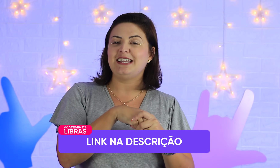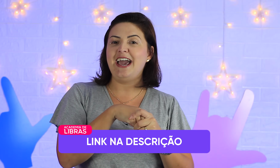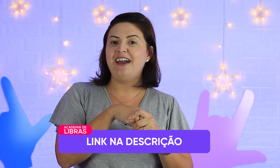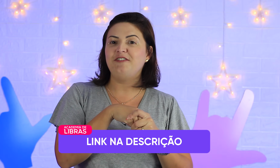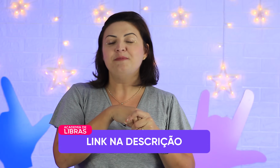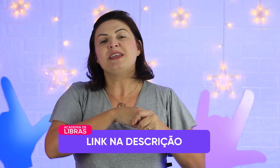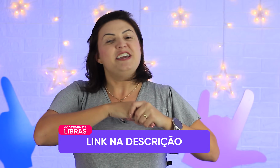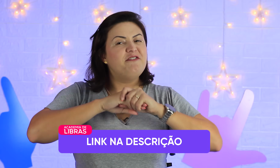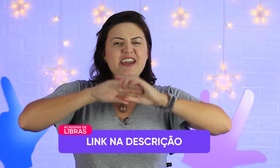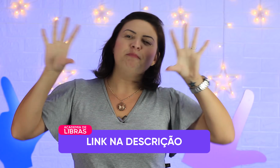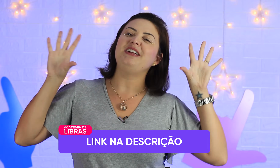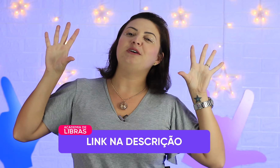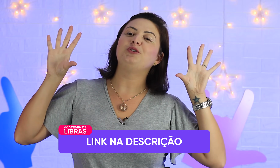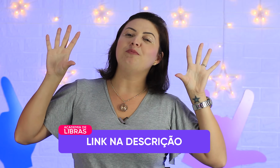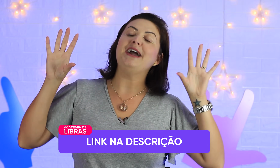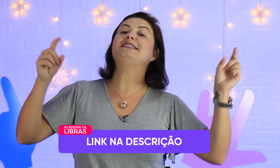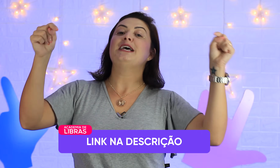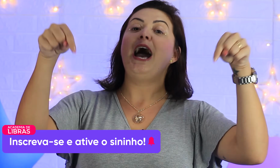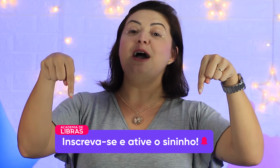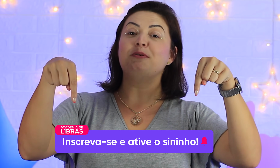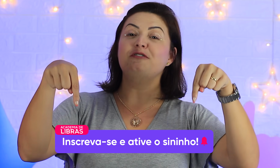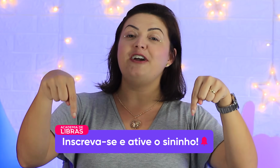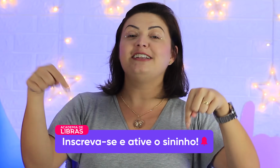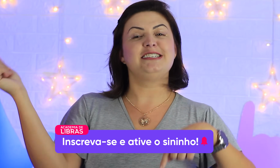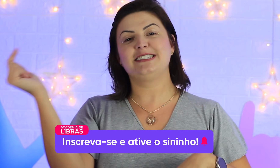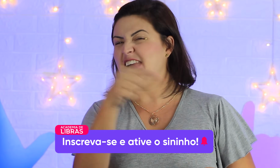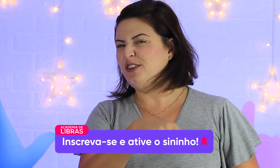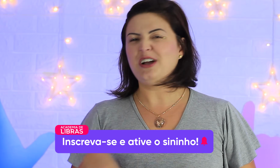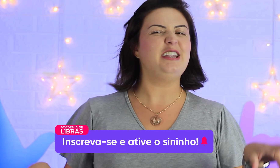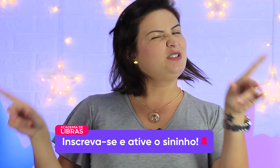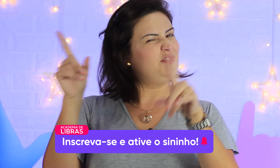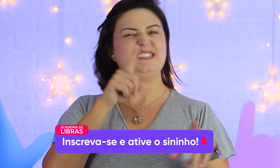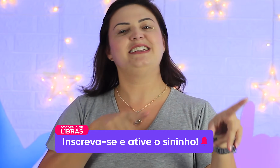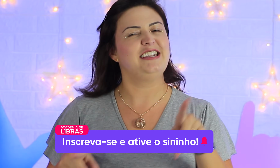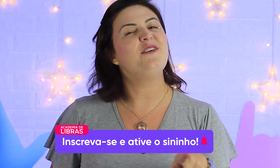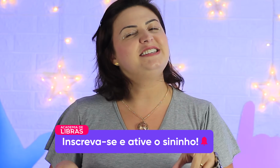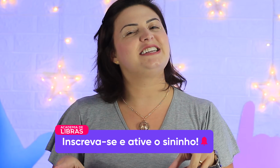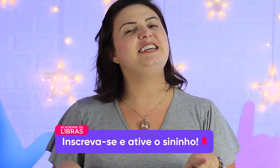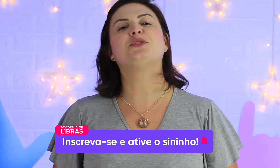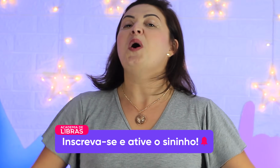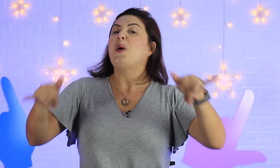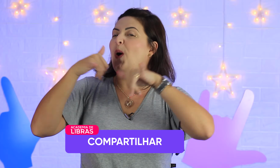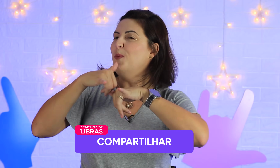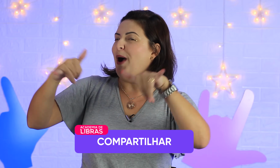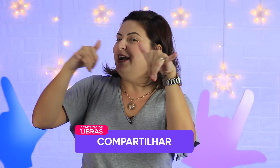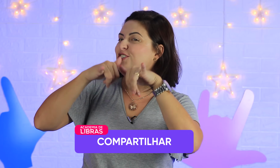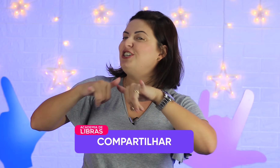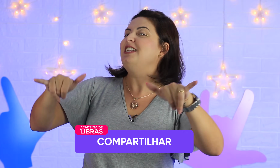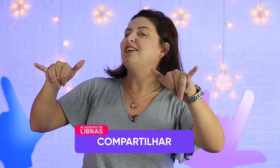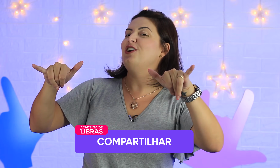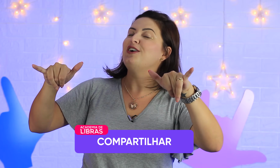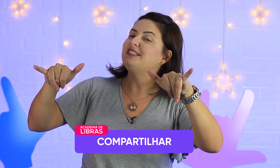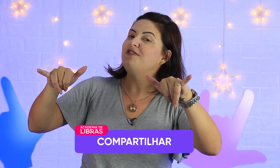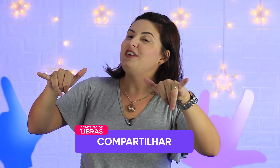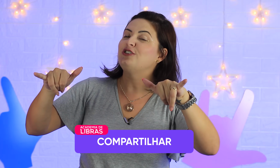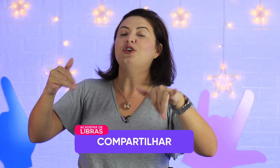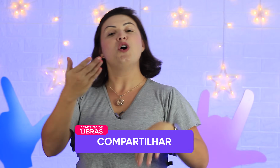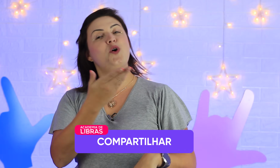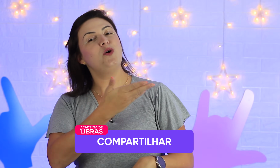inscreve e venha aprender muito mais. Aproveita, se inscreve no canal se você ainda não é inscrito. Compartilha aqui, ó, esse vídeo com